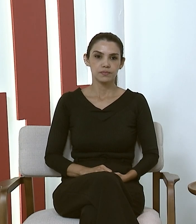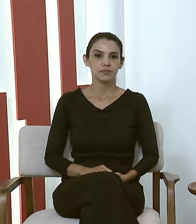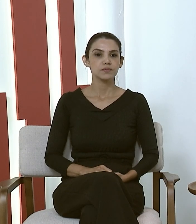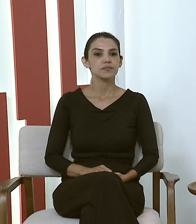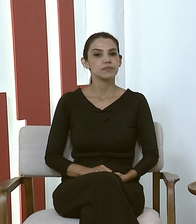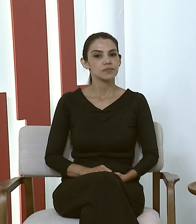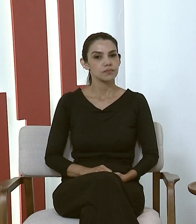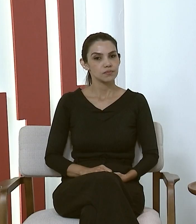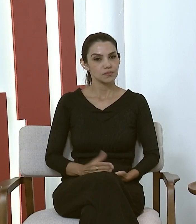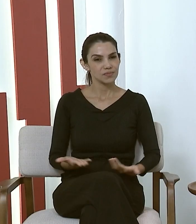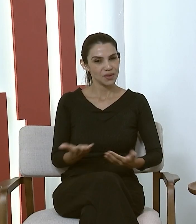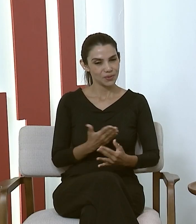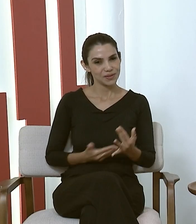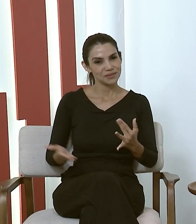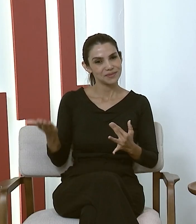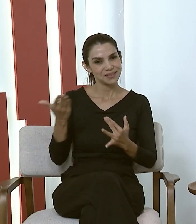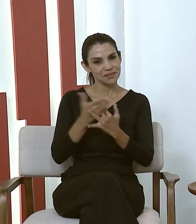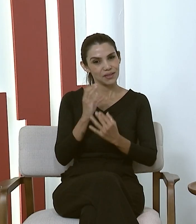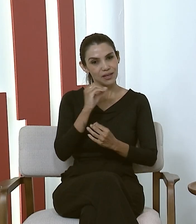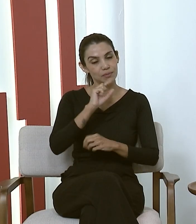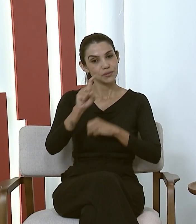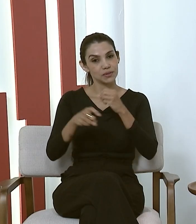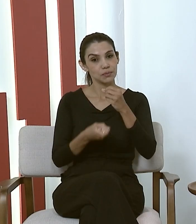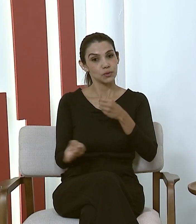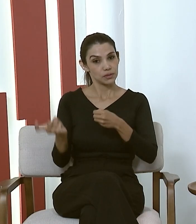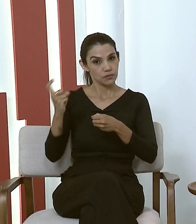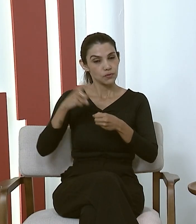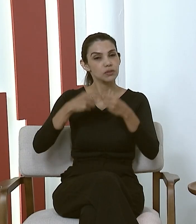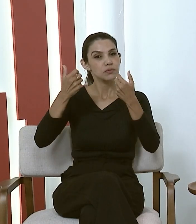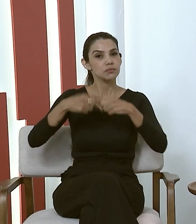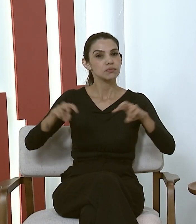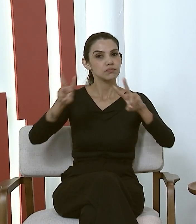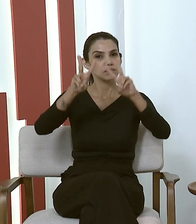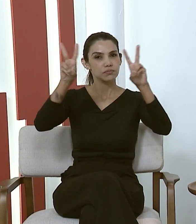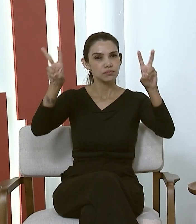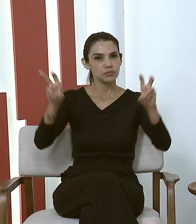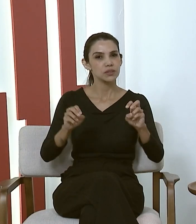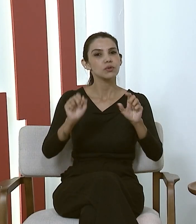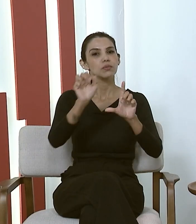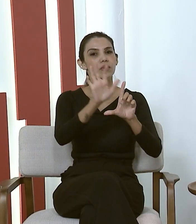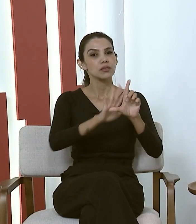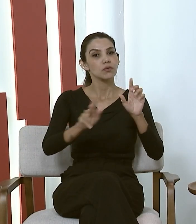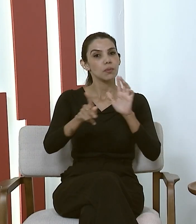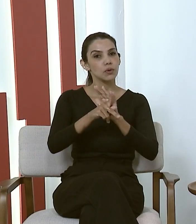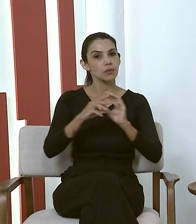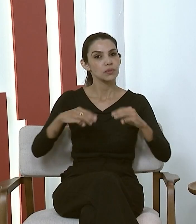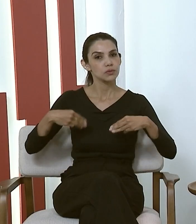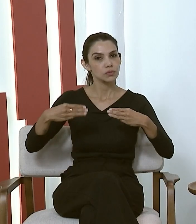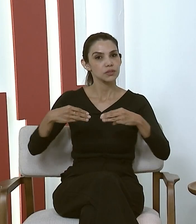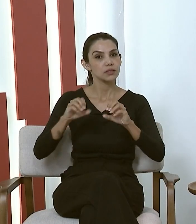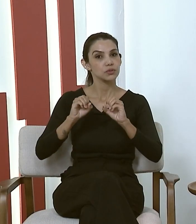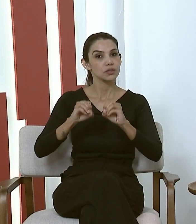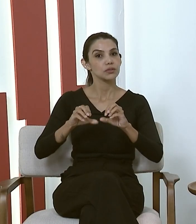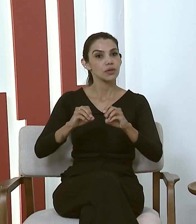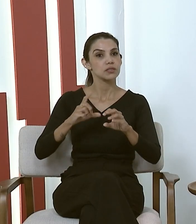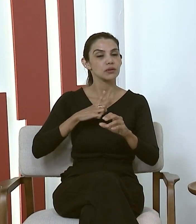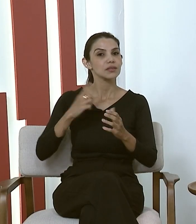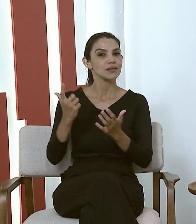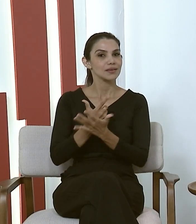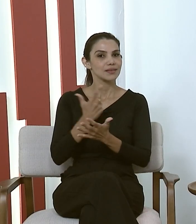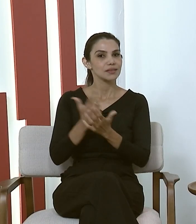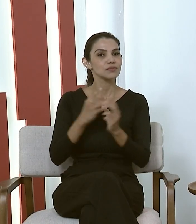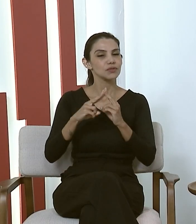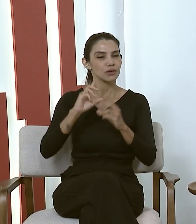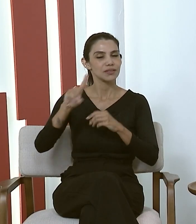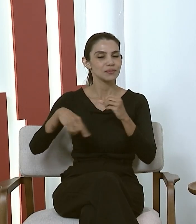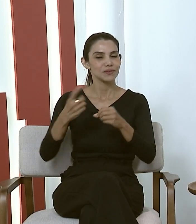E agora vamos para um rápido intervalo e na volta vamos falar sobre uma plataforma do MEC que oferece livros digitais. Já